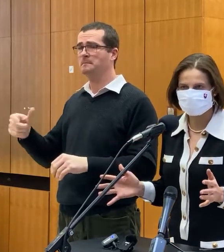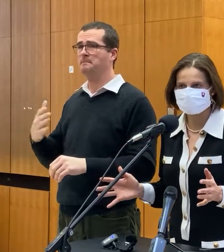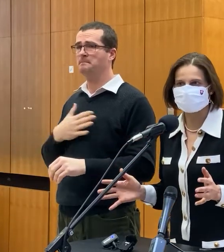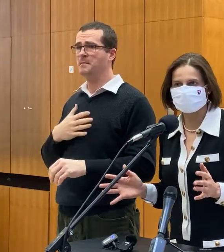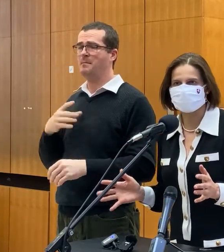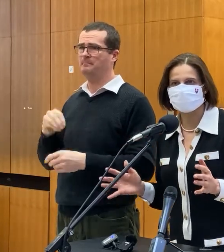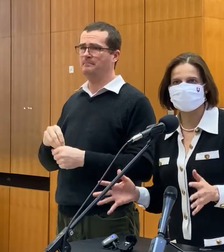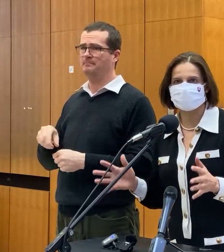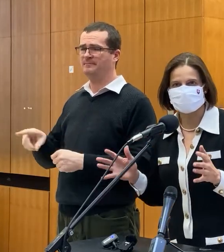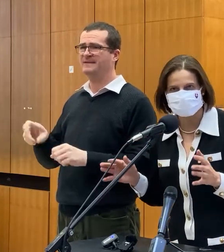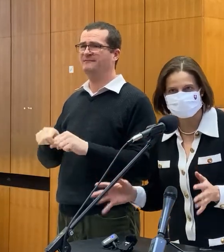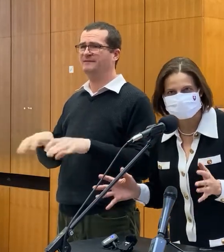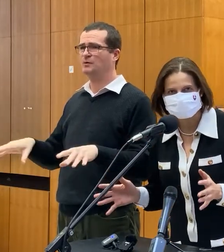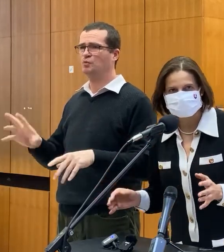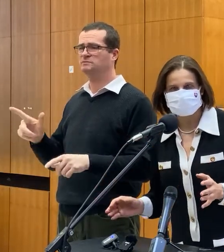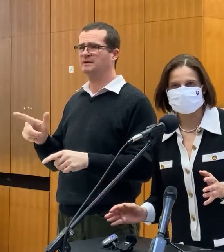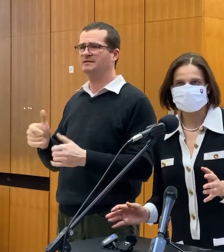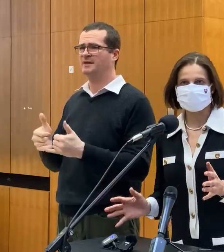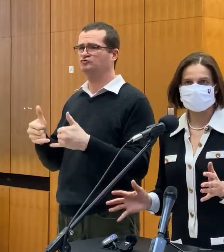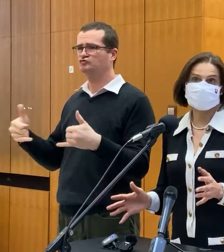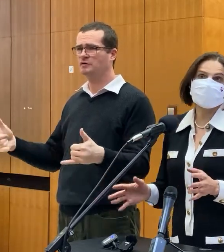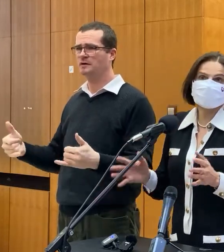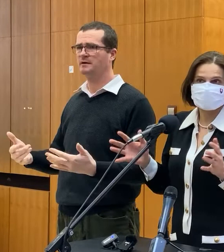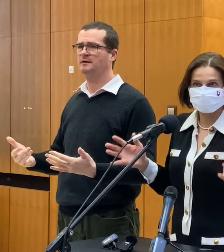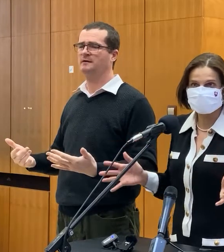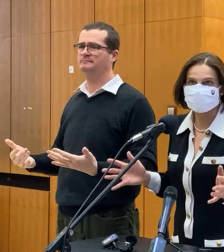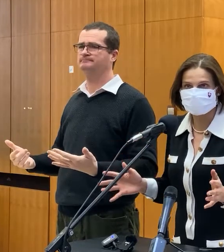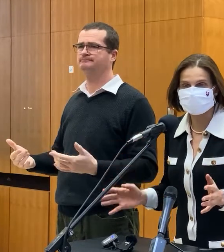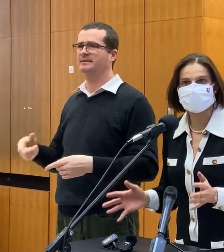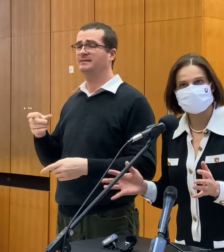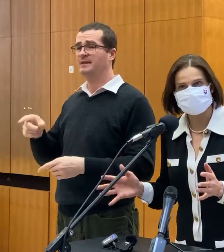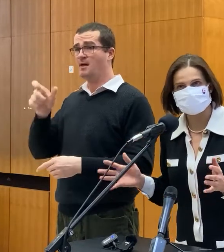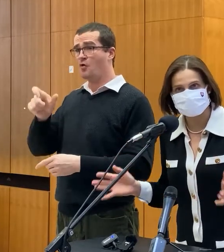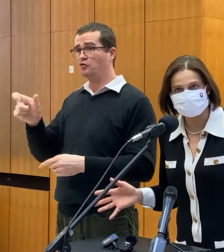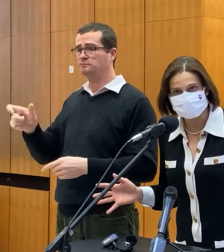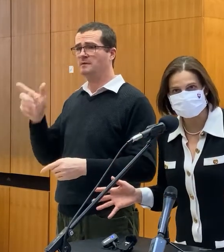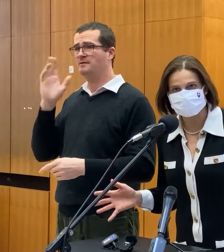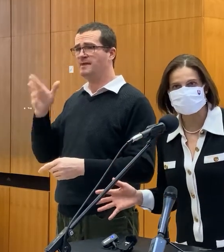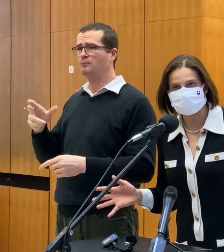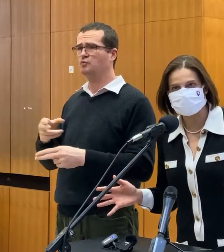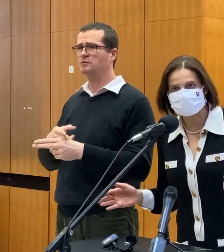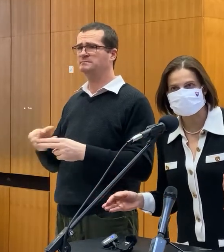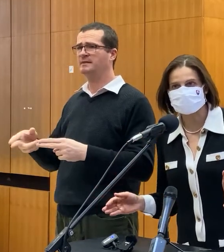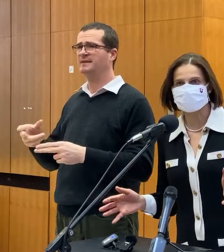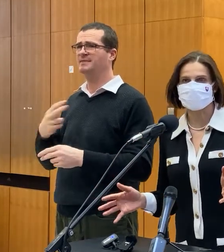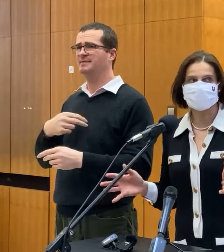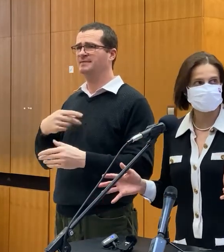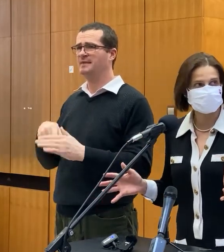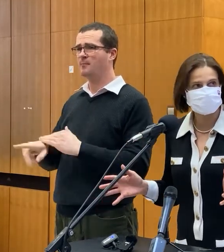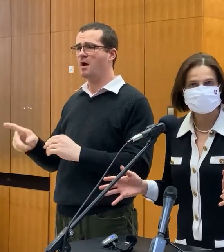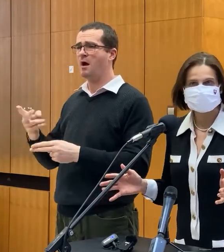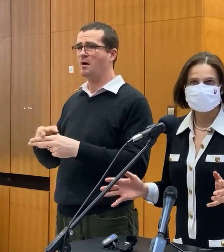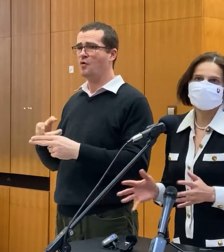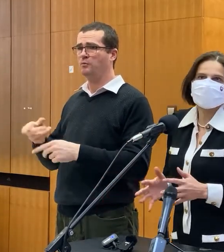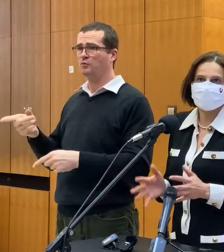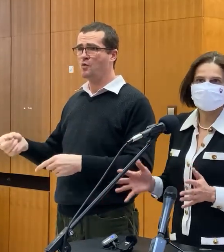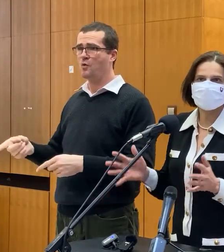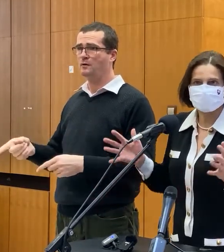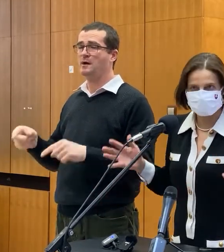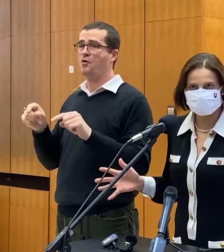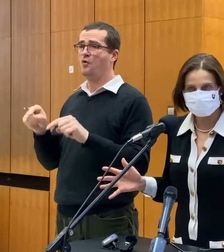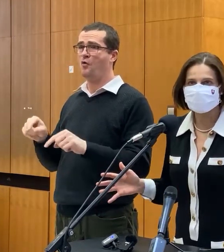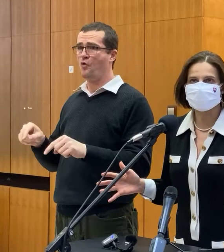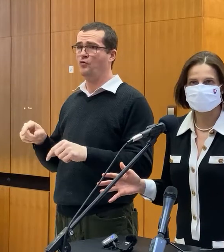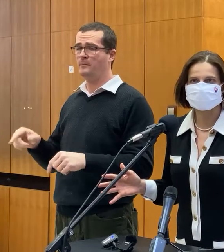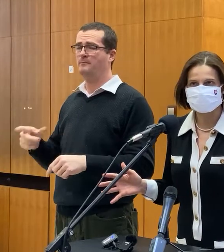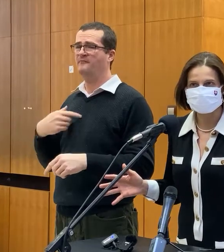máme za to, že sa tak ten vírus nešíri a tie osoby nám nebudú naplňať nemocnice, ak ochorejú. A vlastne o tom to